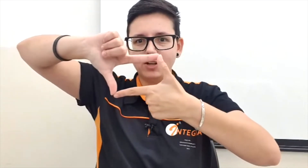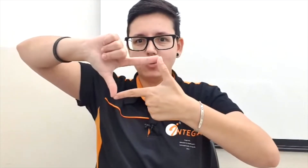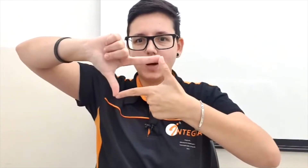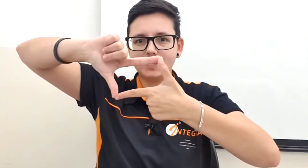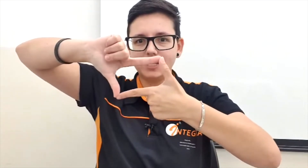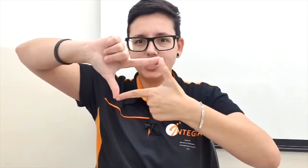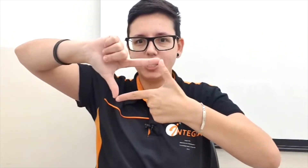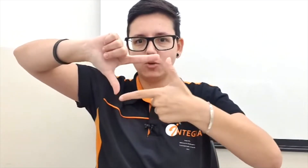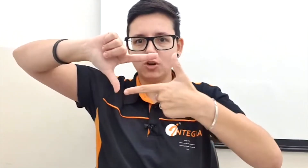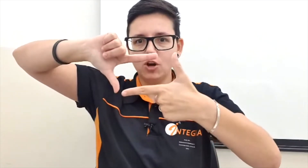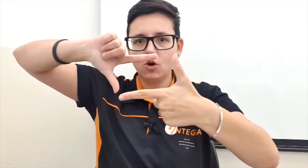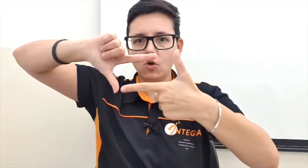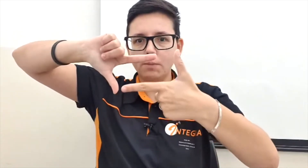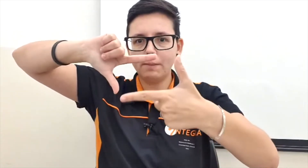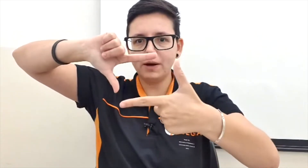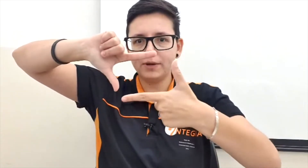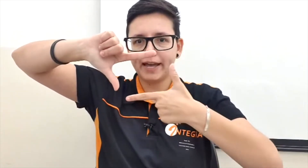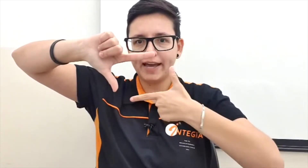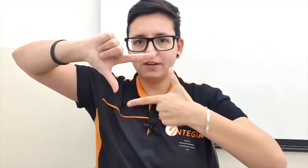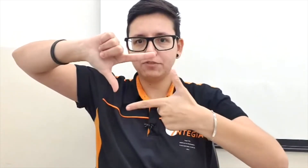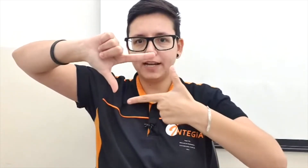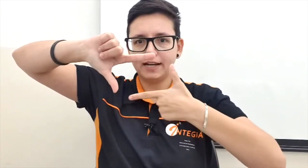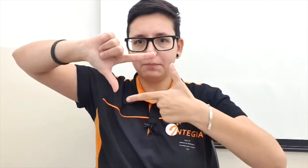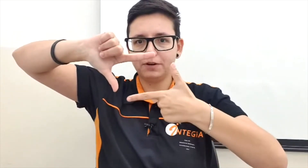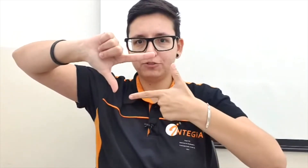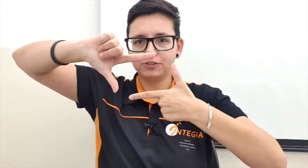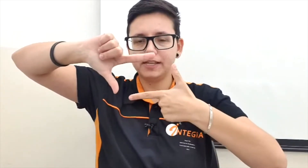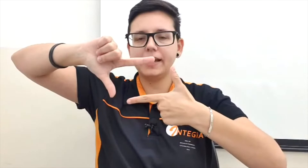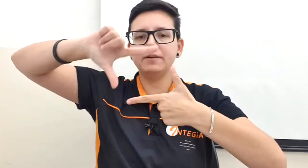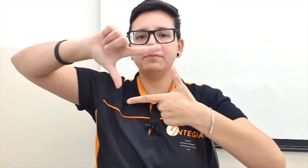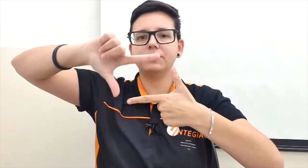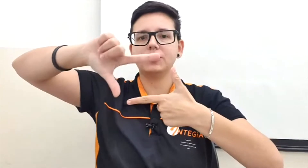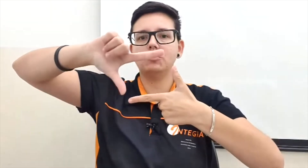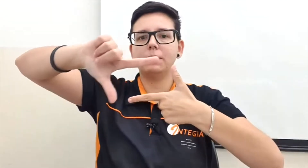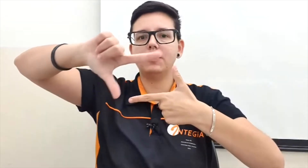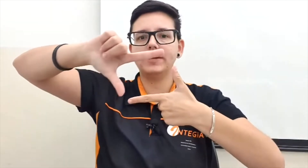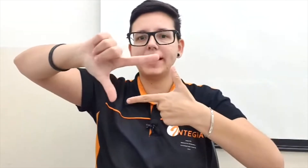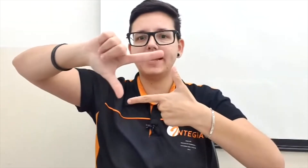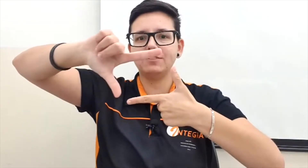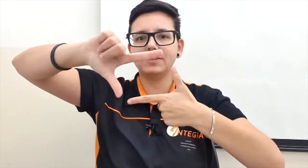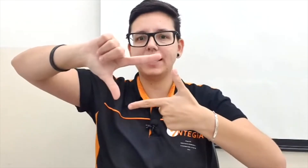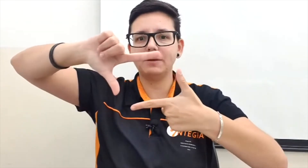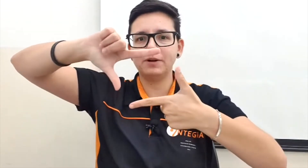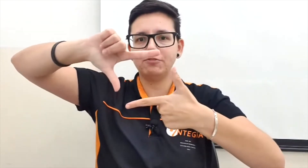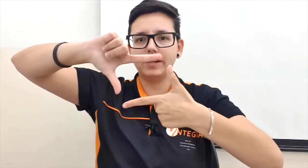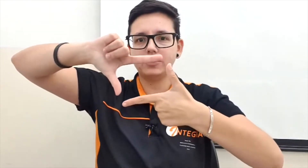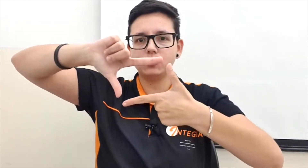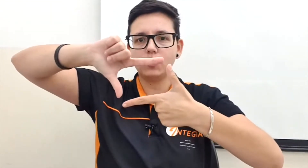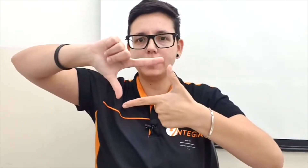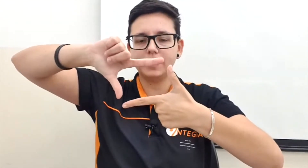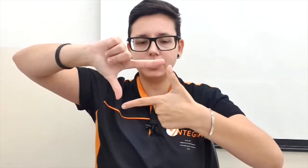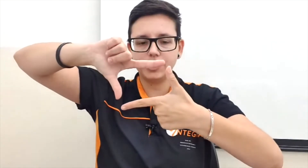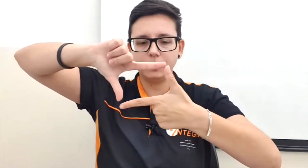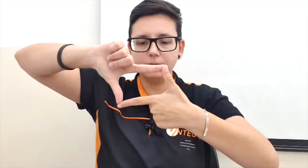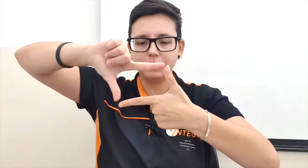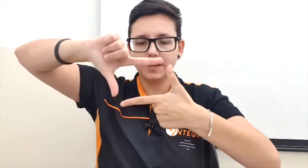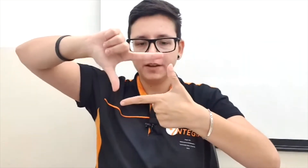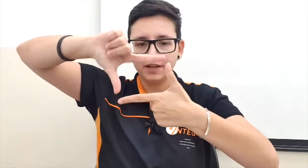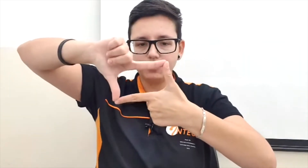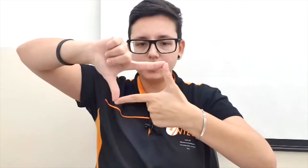um quadradinho. Uma mão em L virada para você, uma mão em L virada para frente. Um quadradinho. E você